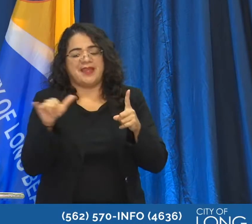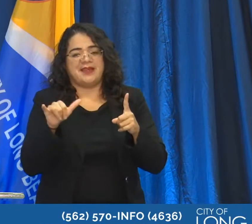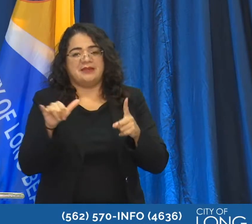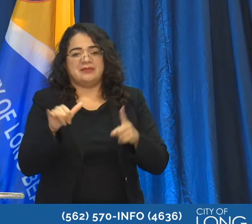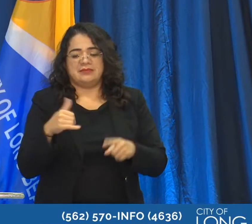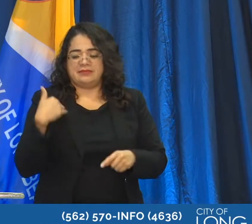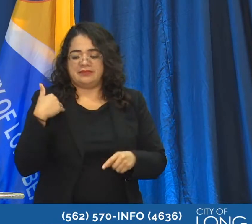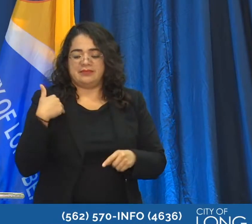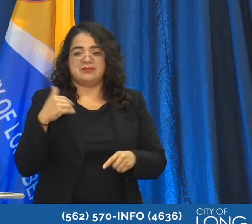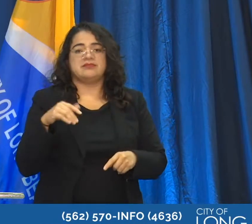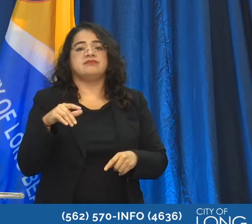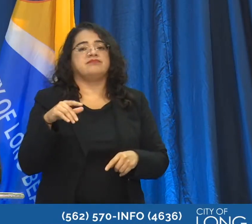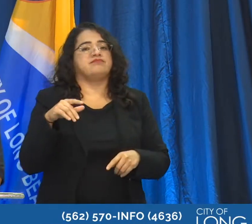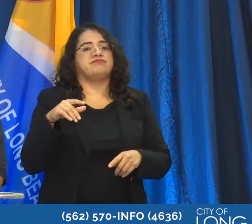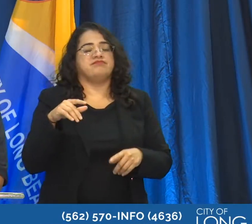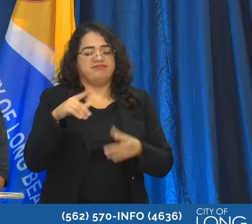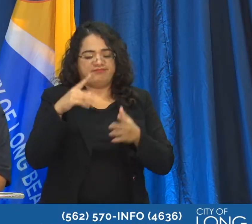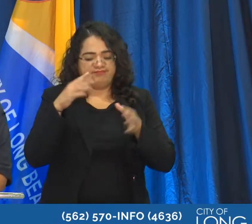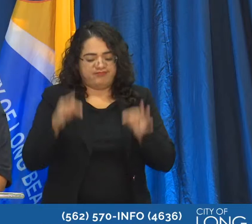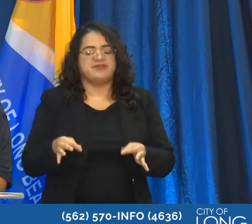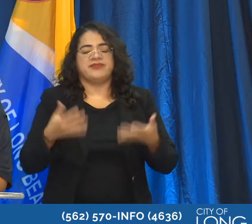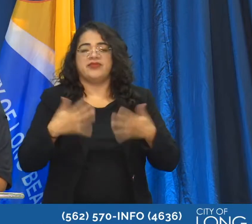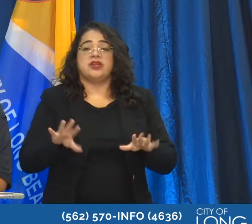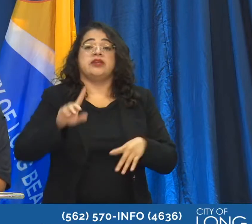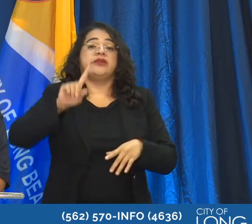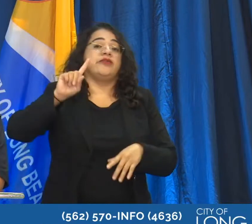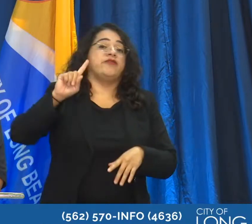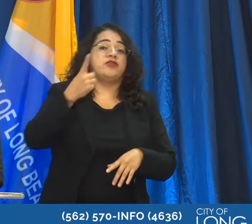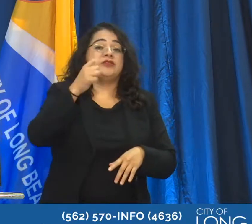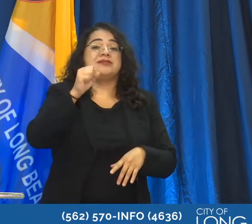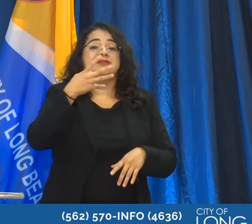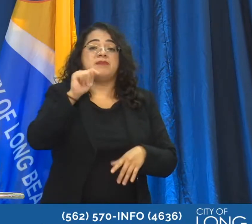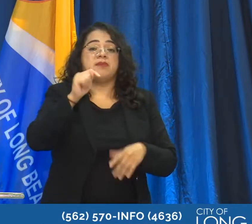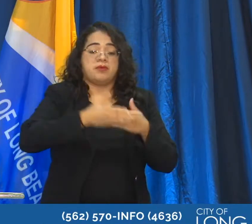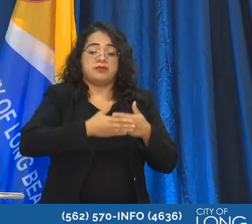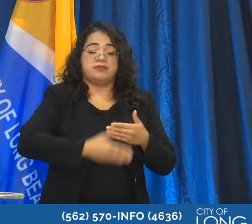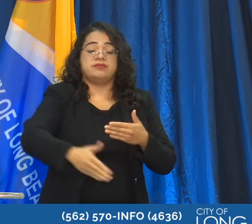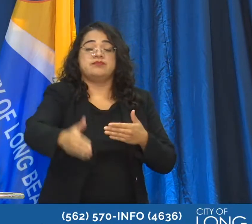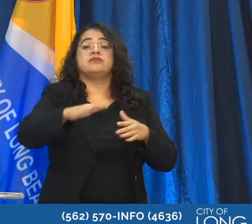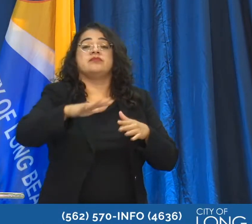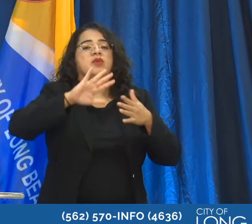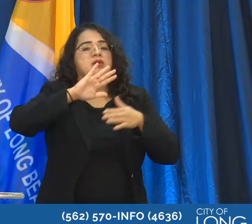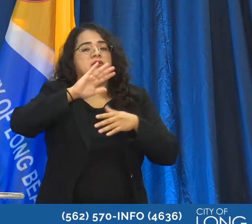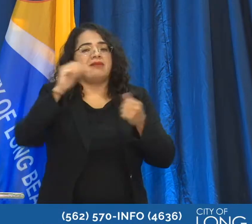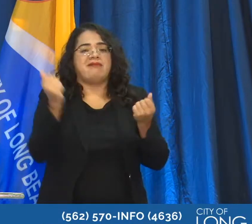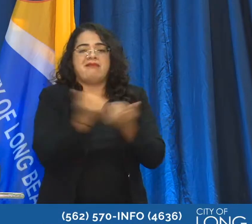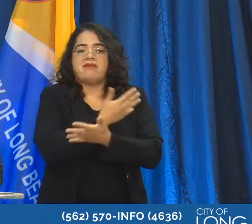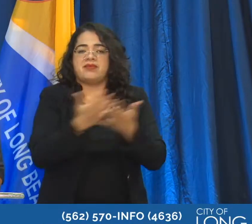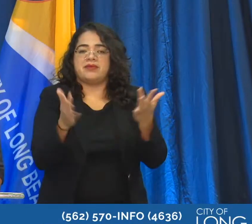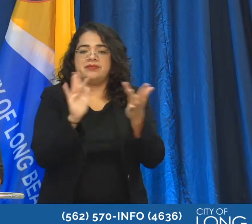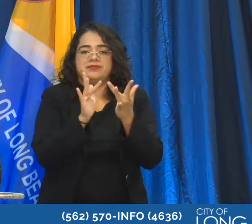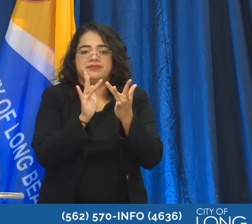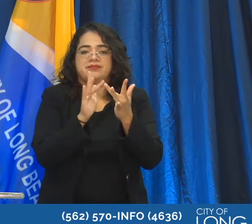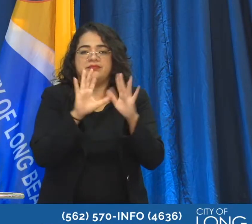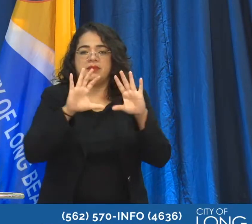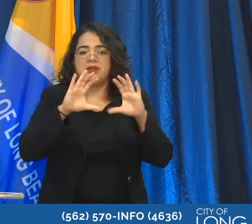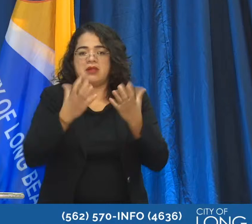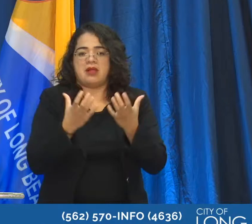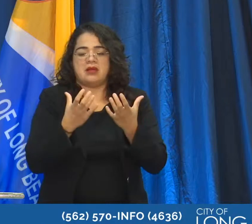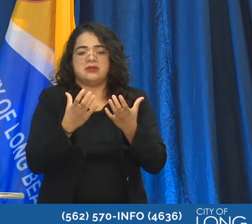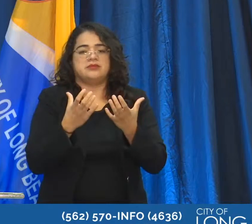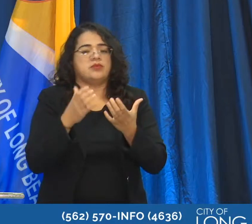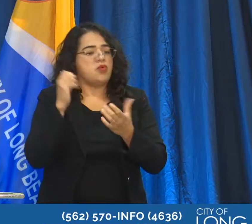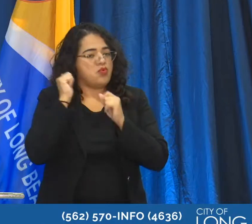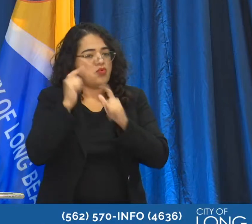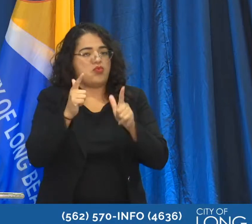1 de septiembre todas las clases para los estudiantes va a ser en línea. Desafortunadamente ahorita, por los números que se